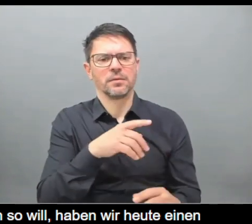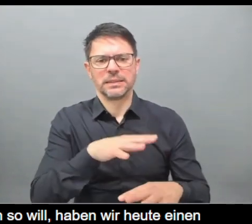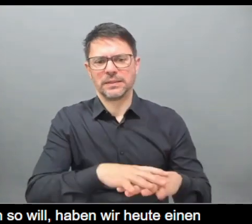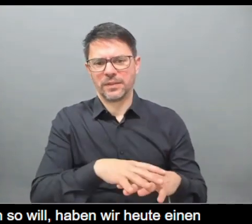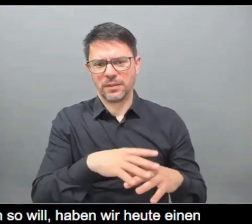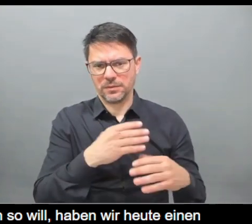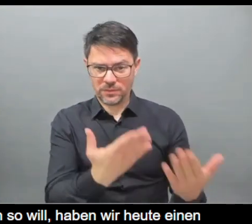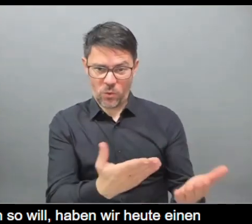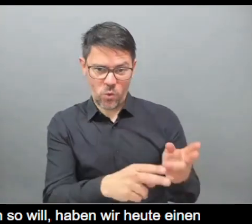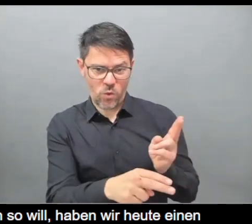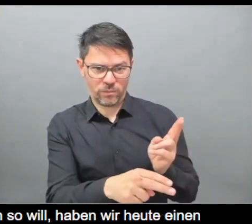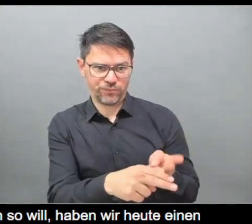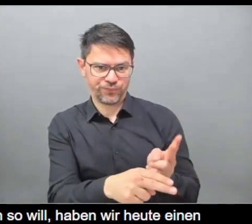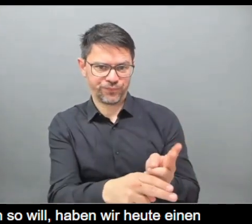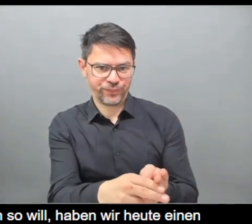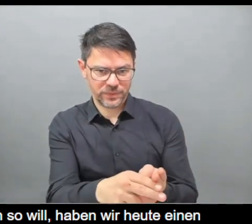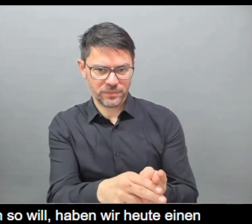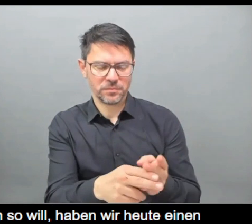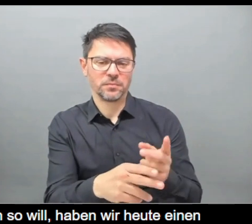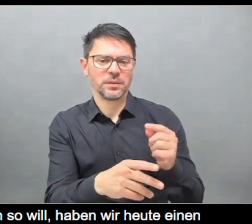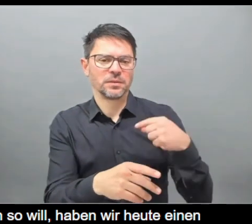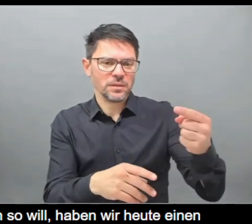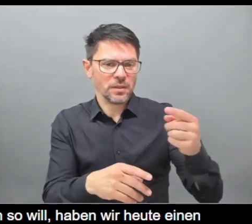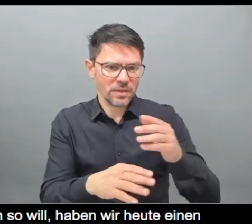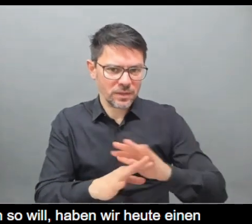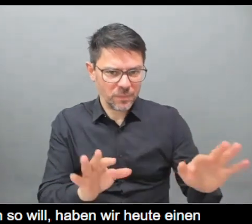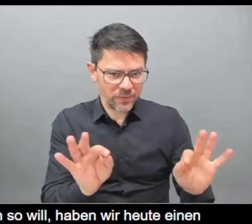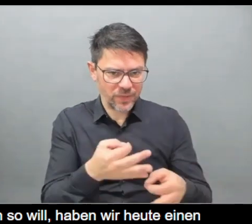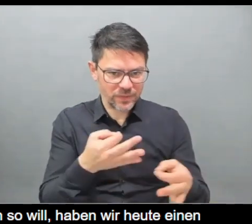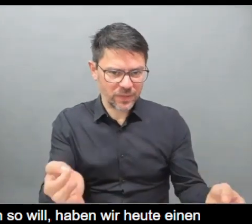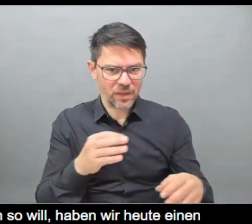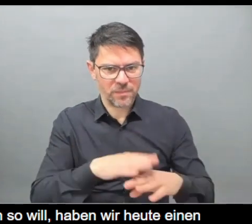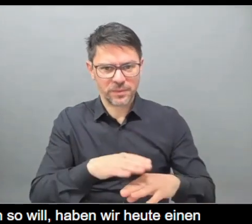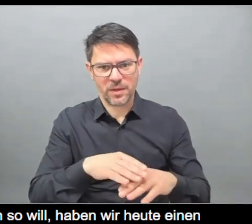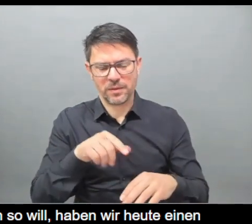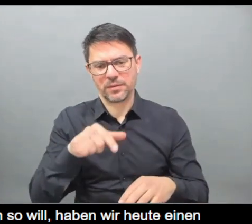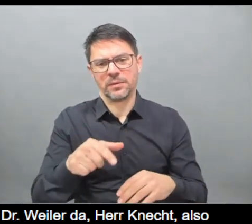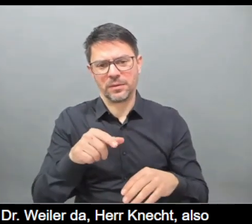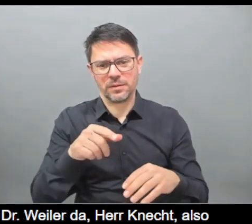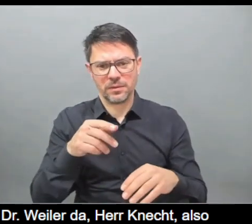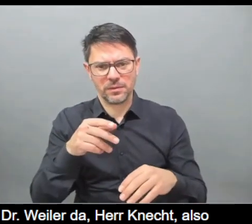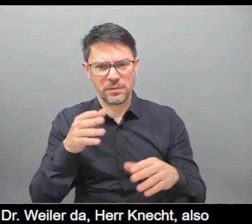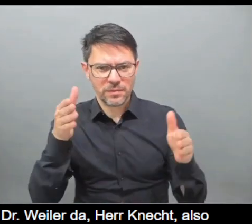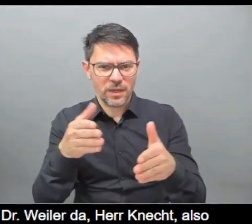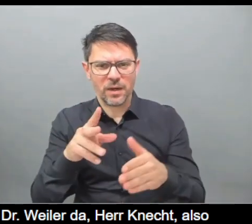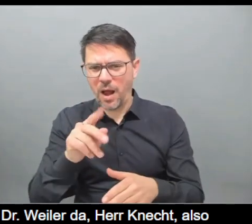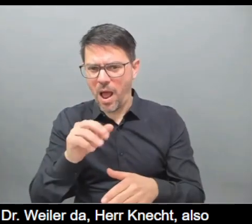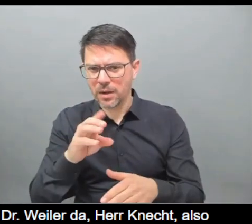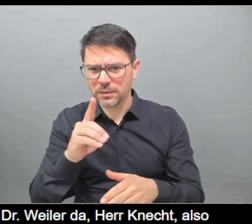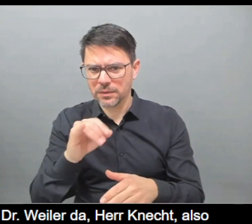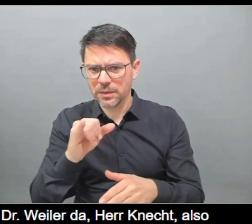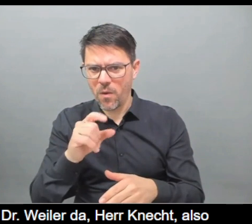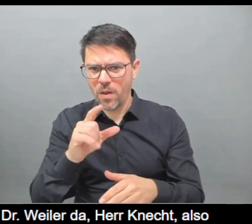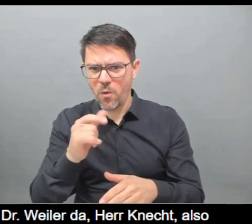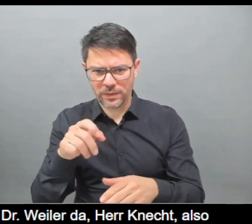hochspezialisierte, zum Beispiel onkologische Strukturen nicht mehr stattfinden, weil die in dem Level nicht mehr möglich sind, dann schaden